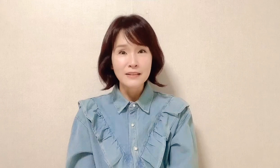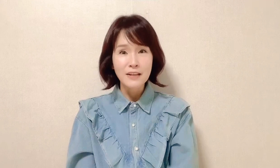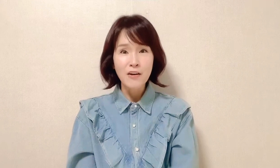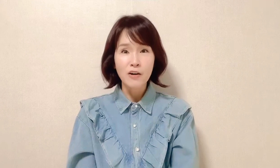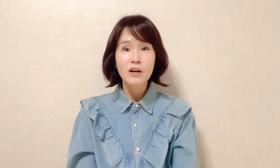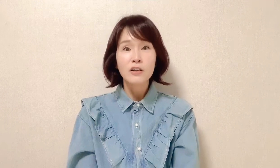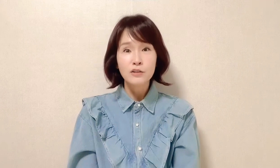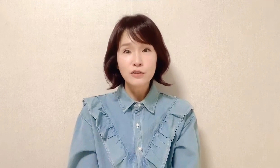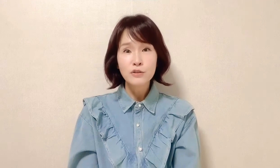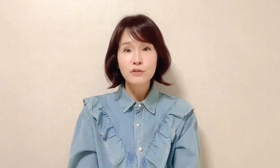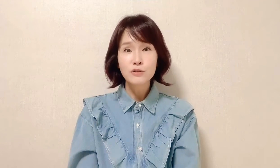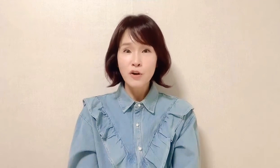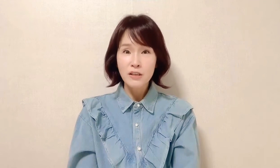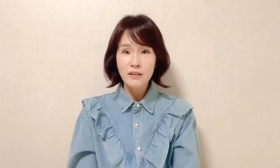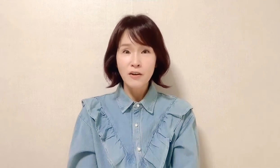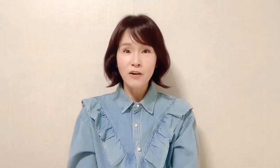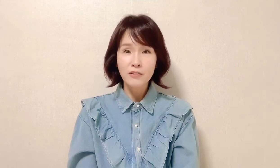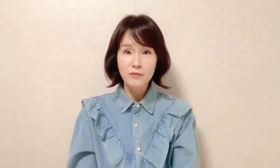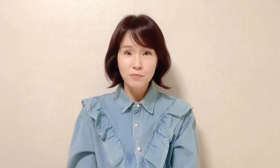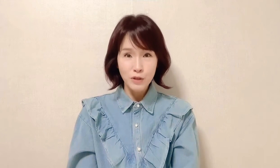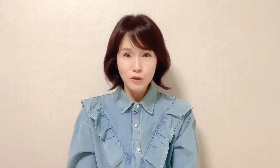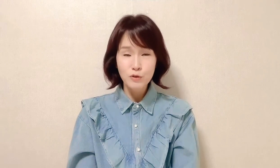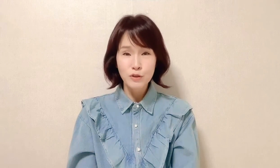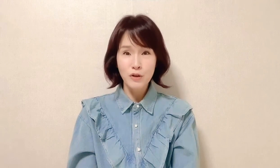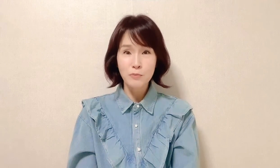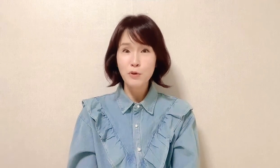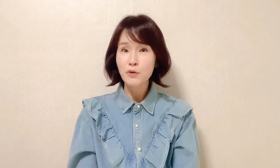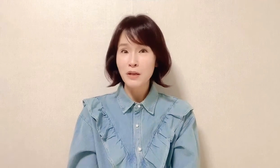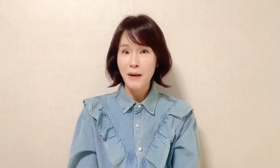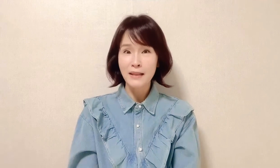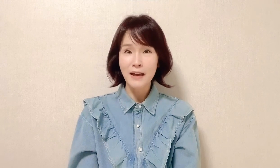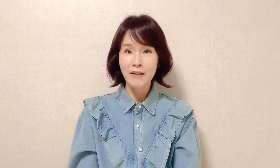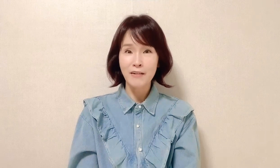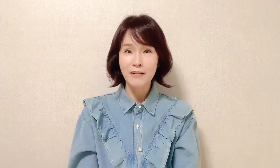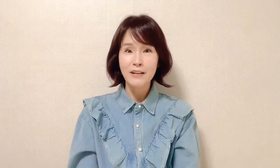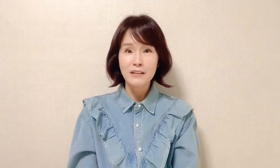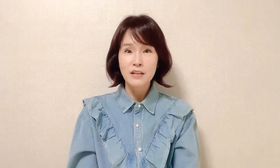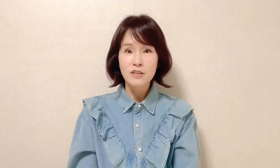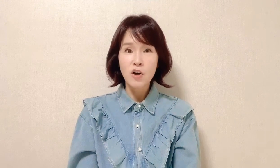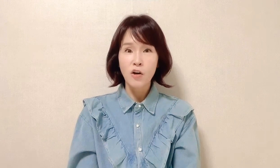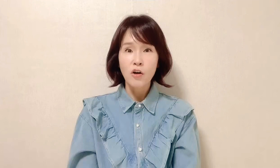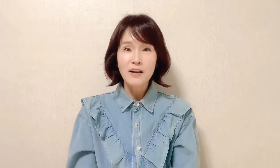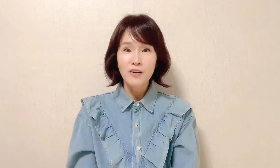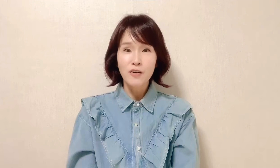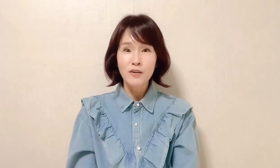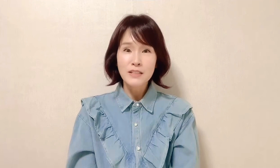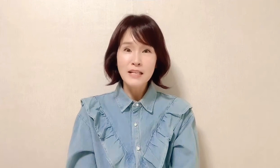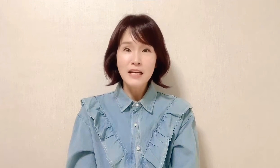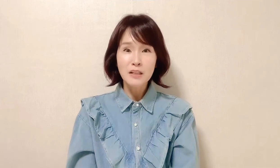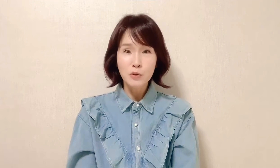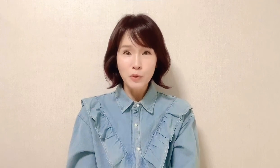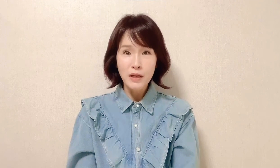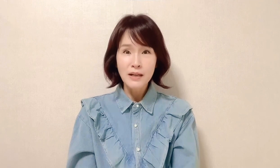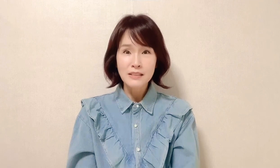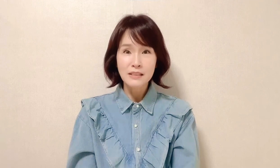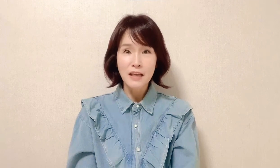노랫말에는요 은유적인 것, 비유적인 표현들이 많아요. 그래서 찬양이나 노래를 하실